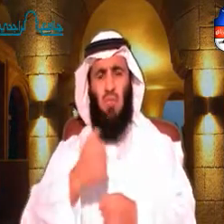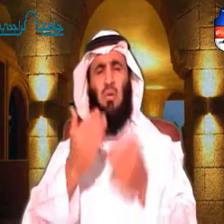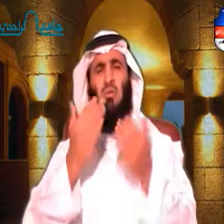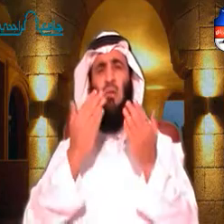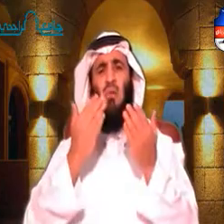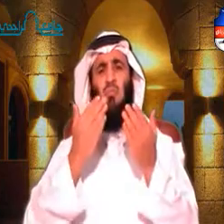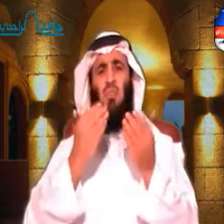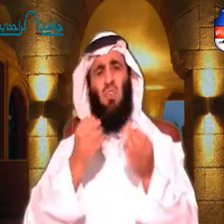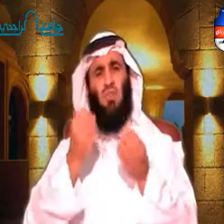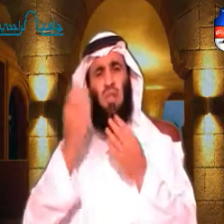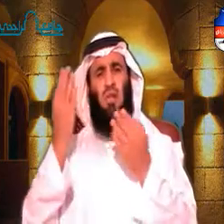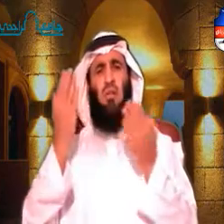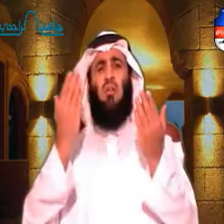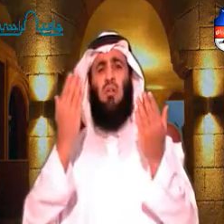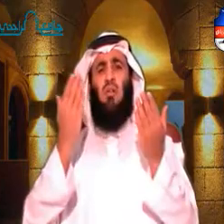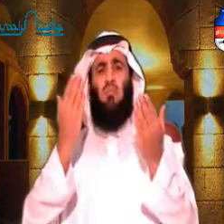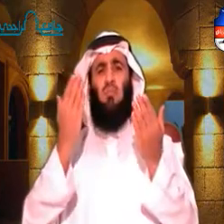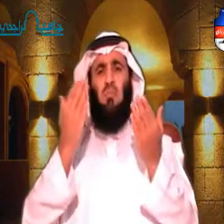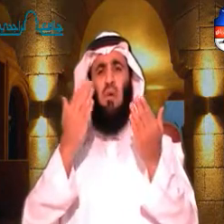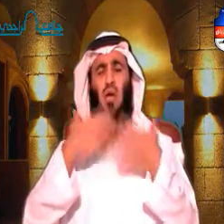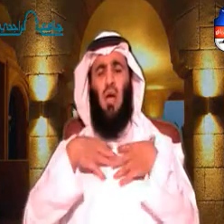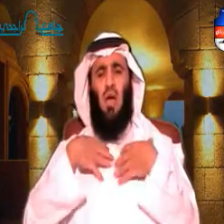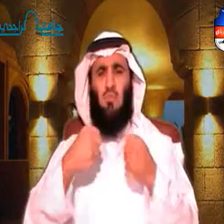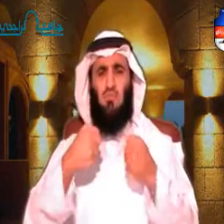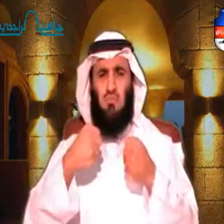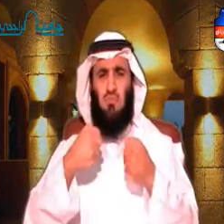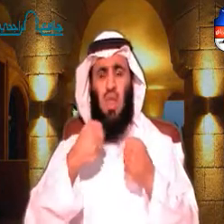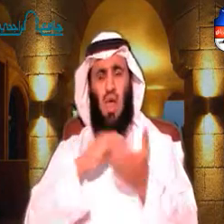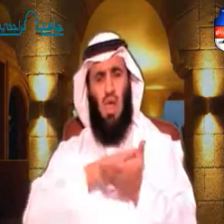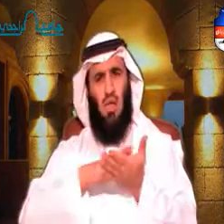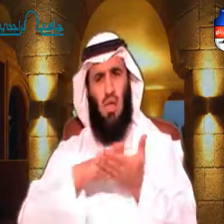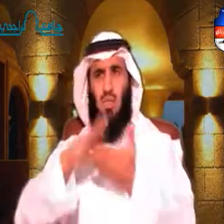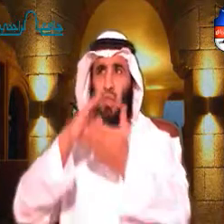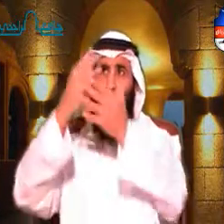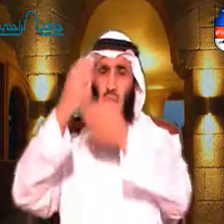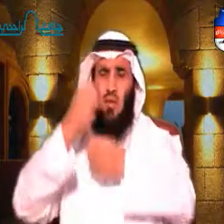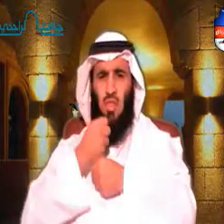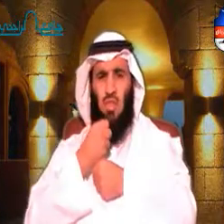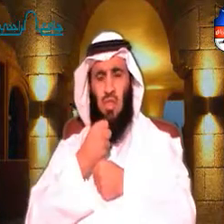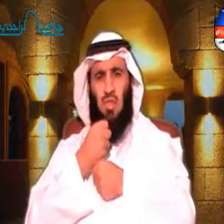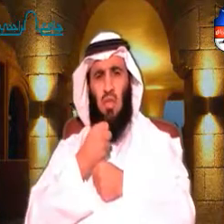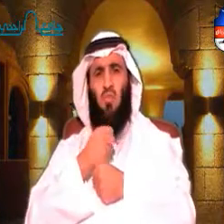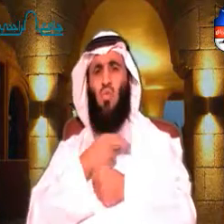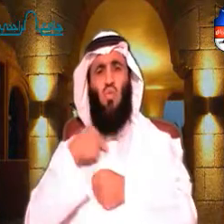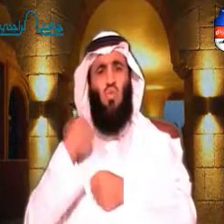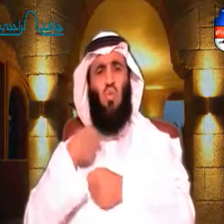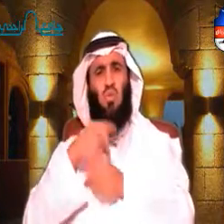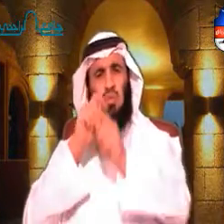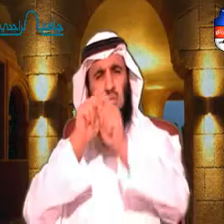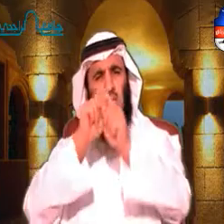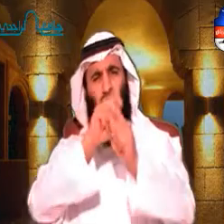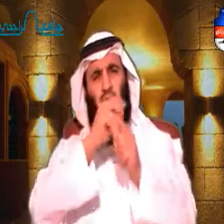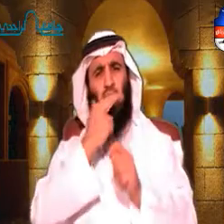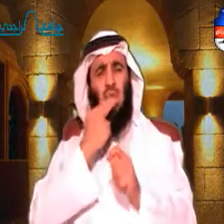رضاك والجنة. اللهم آمنا في أوطاننا، وأصلح اللهم أئمتنا وولاة أمورنا، واجعل